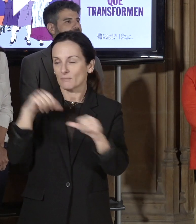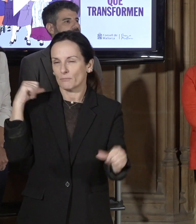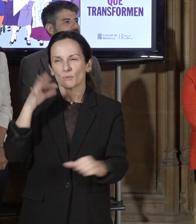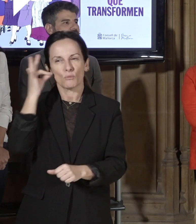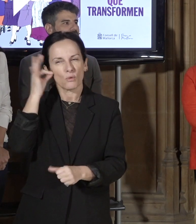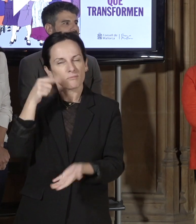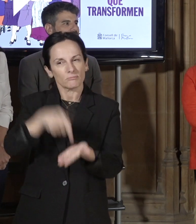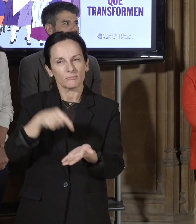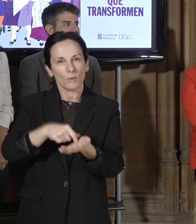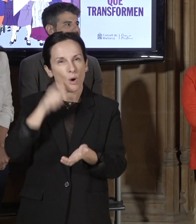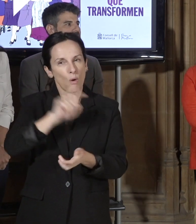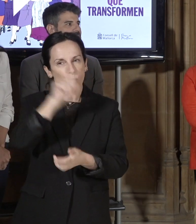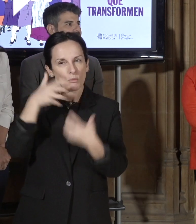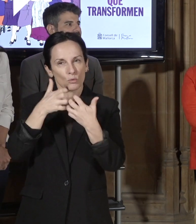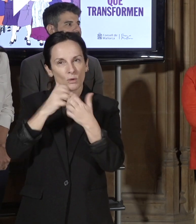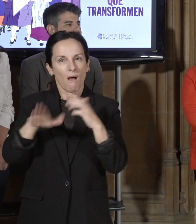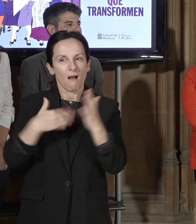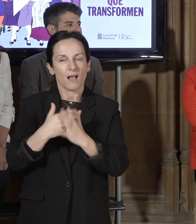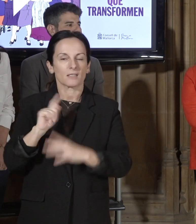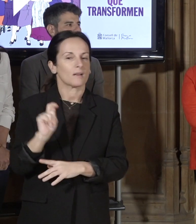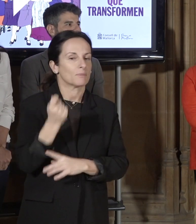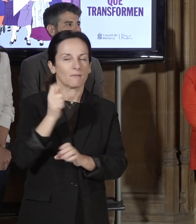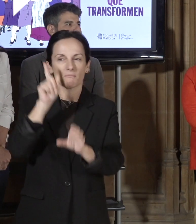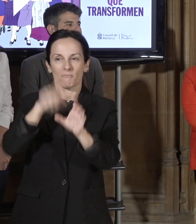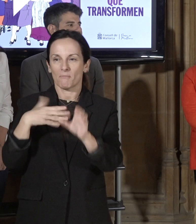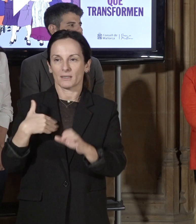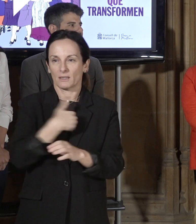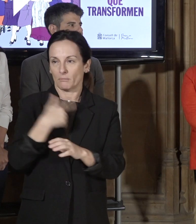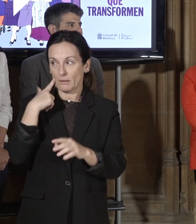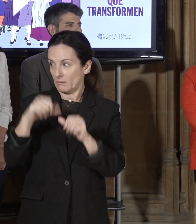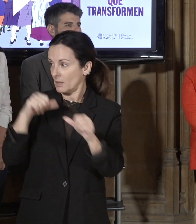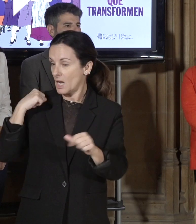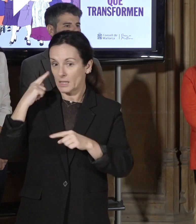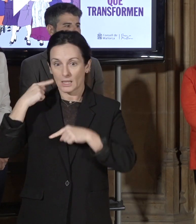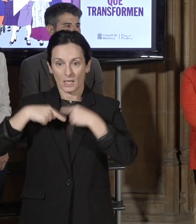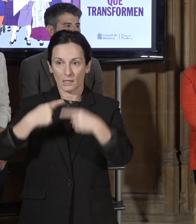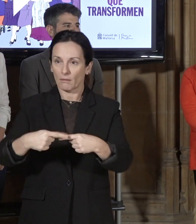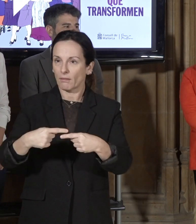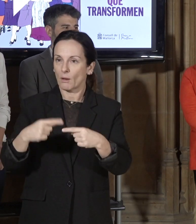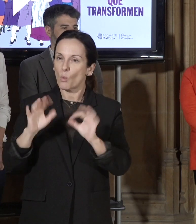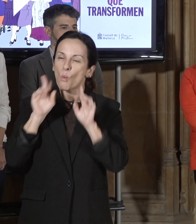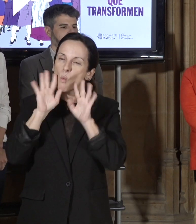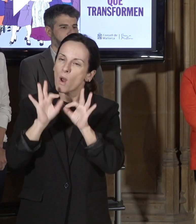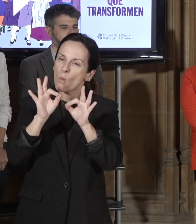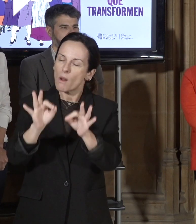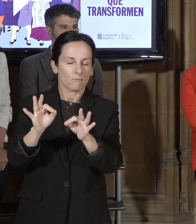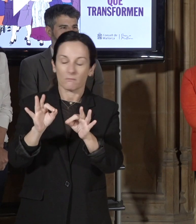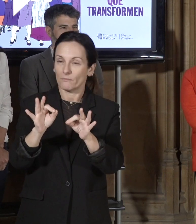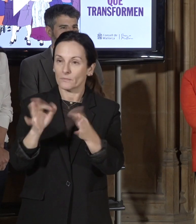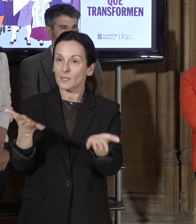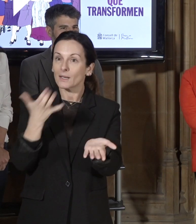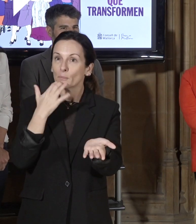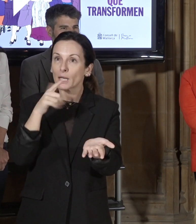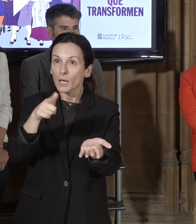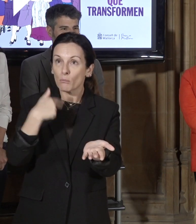participar i gràcies a mirar el passat i la tradició amb uns altres ulls. Avui, fent realitat allò de «si no puc ballar, no és la